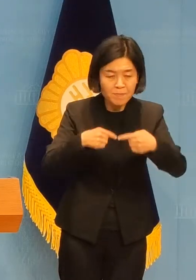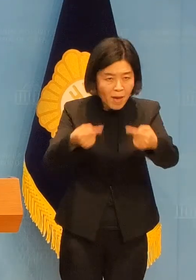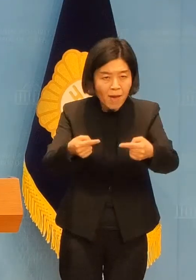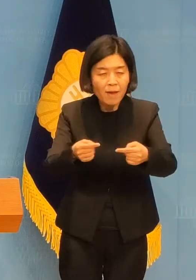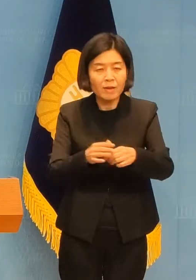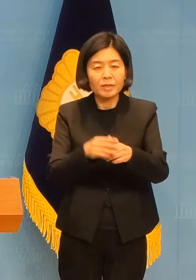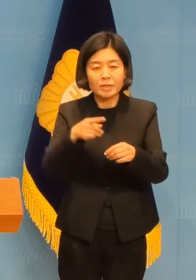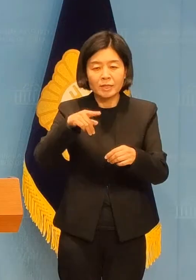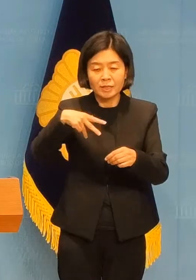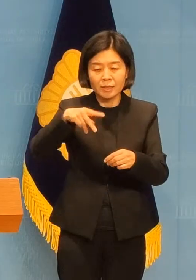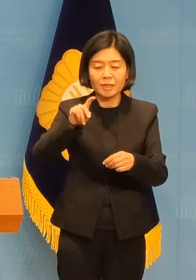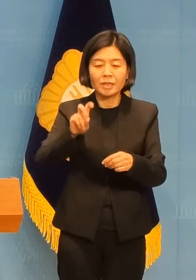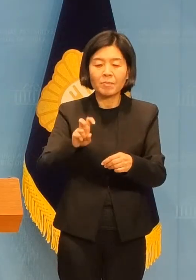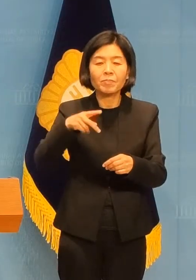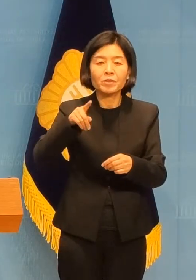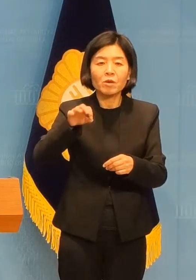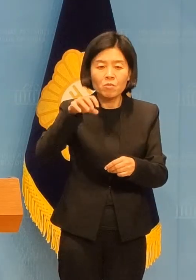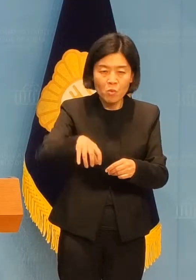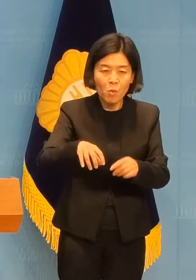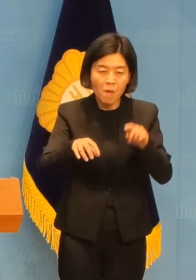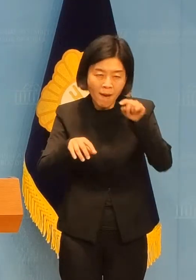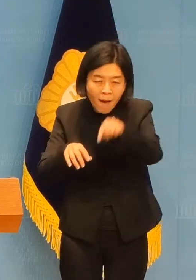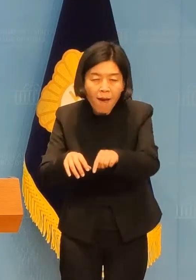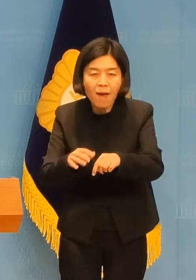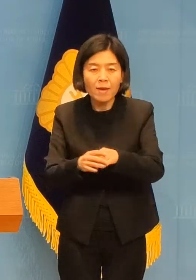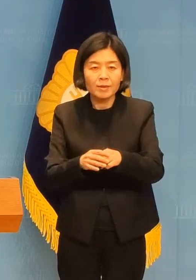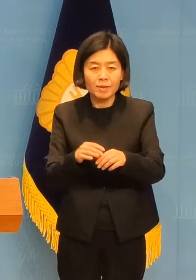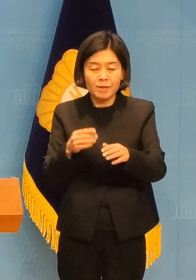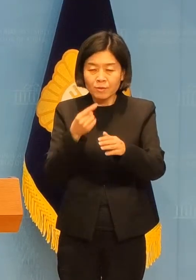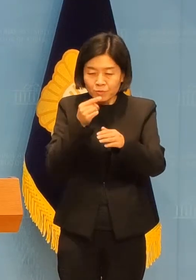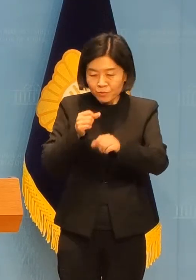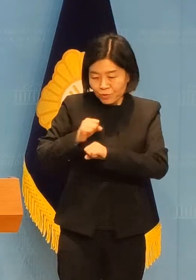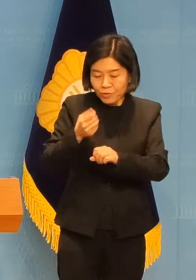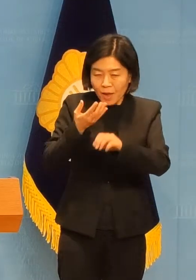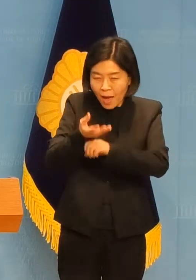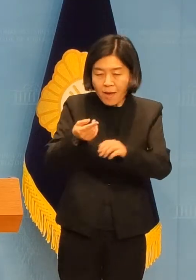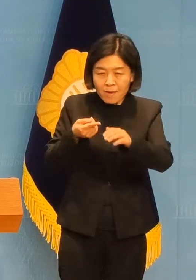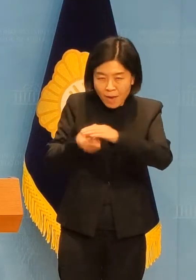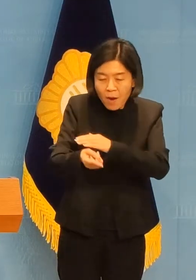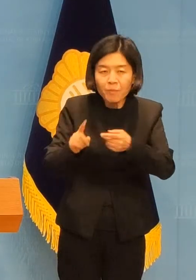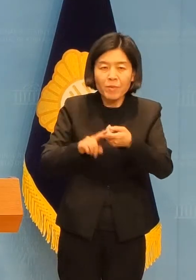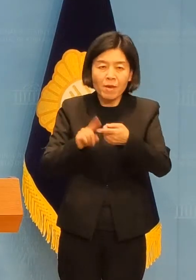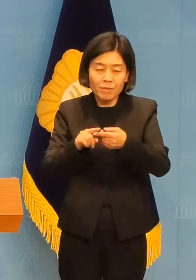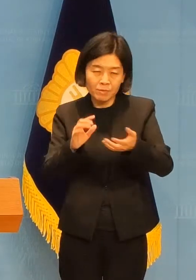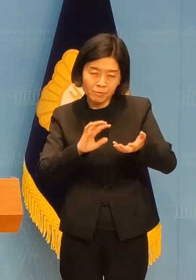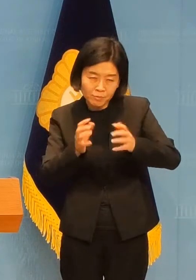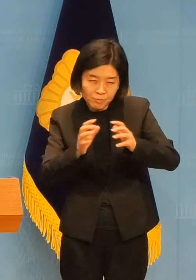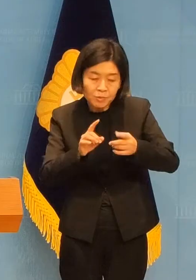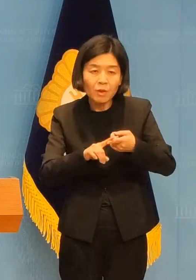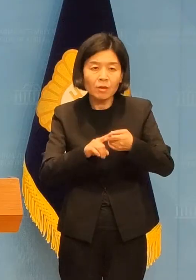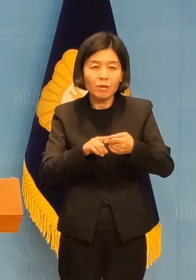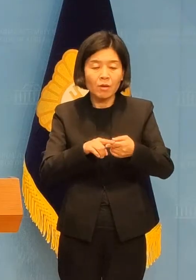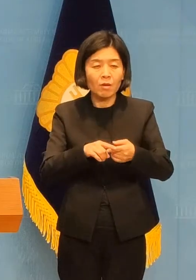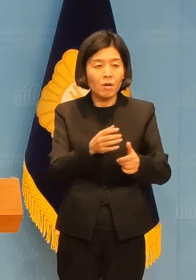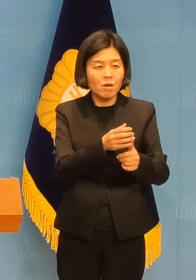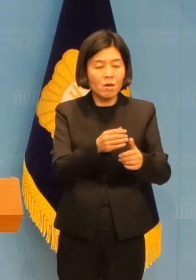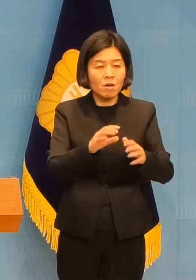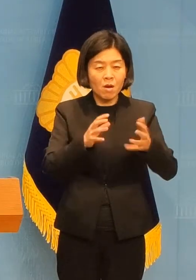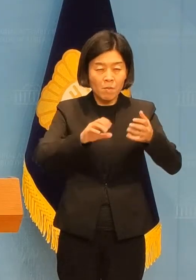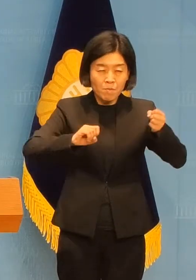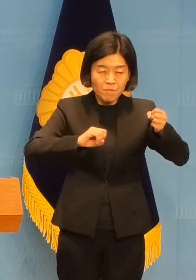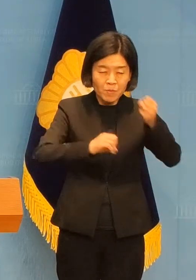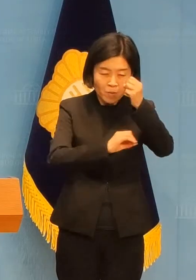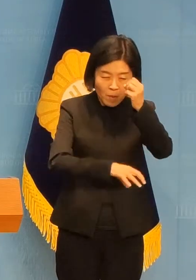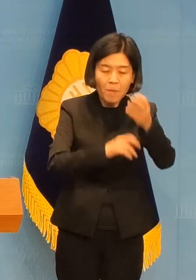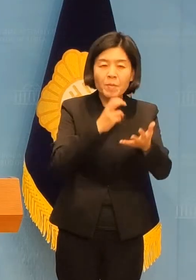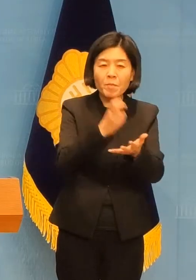자체가 헌정 질서를 유린한 명백한 구속 사유입니다. 내란 관련자들이